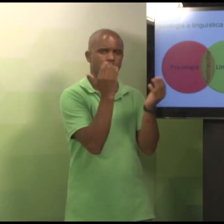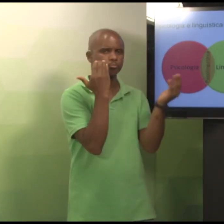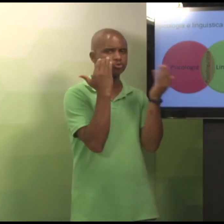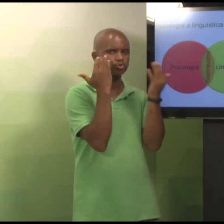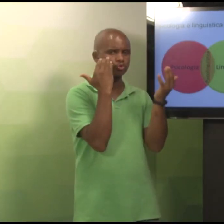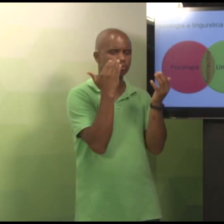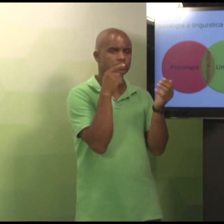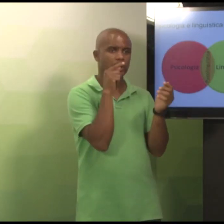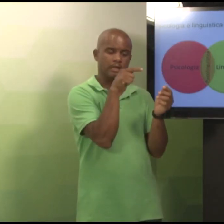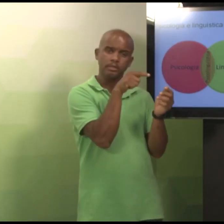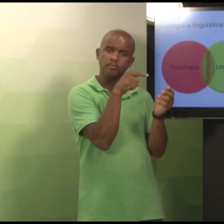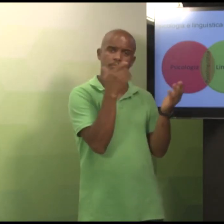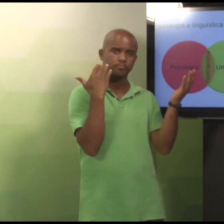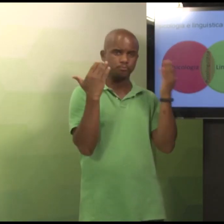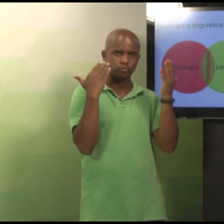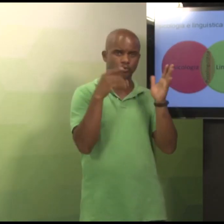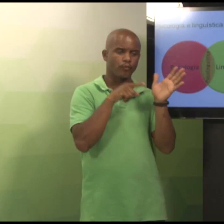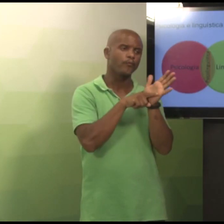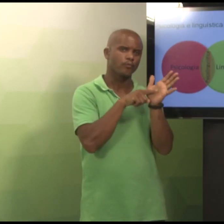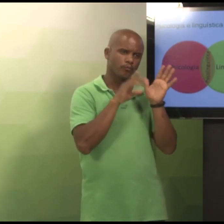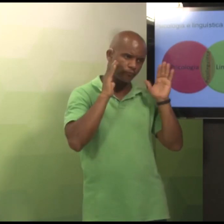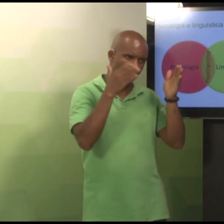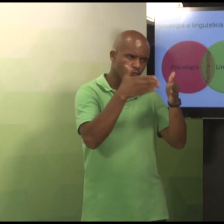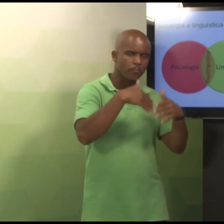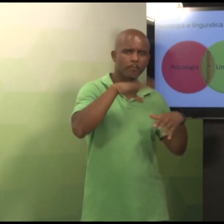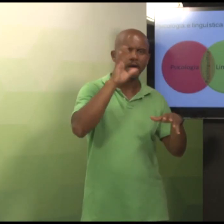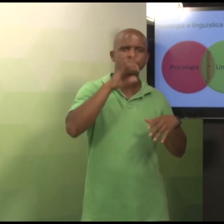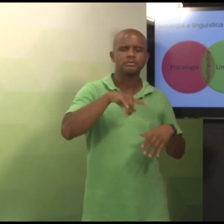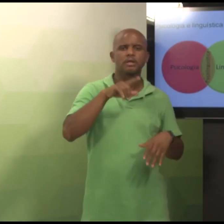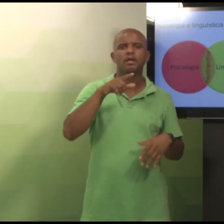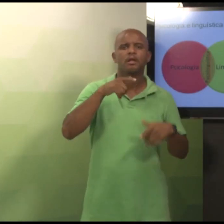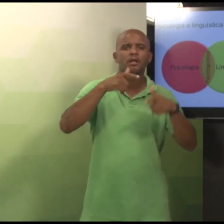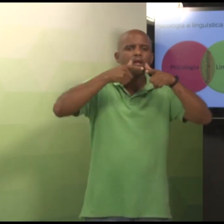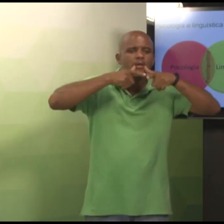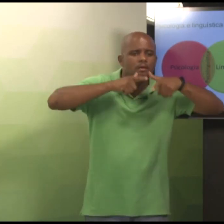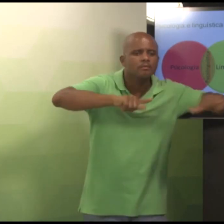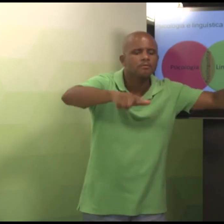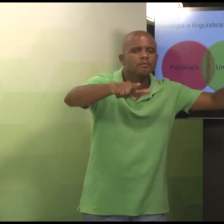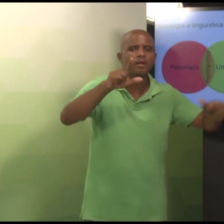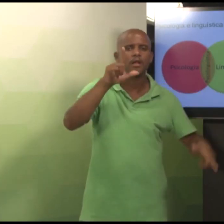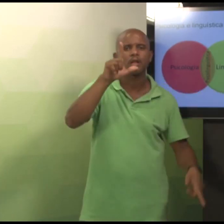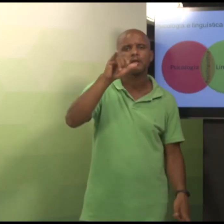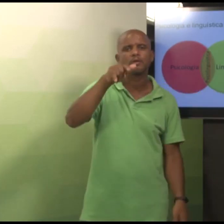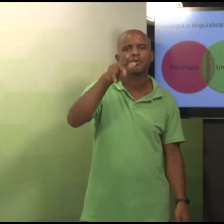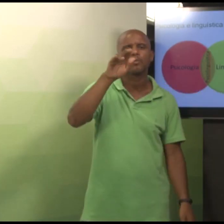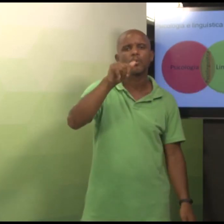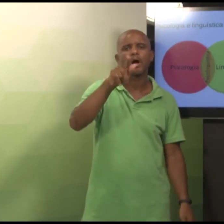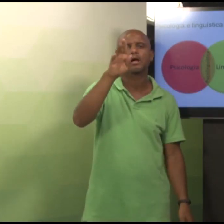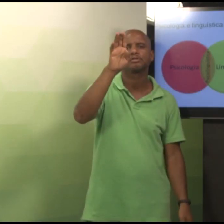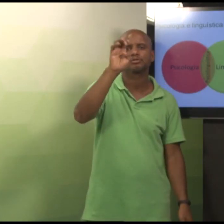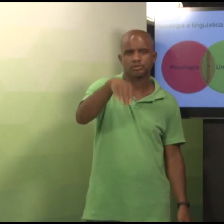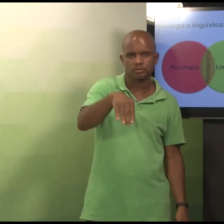há muito tempo, um grupo começou a estudar a psicologia, com foco na